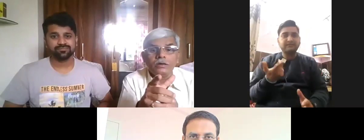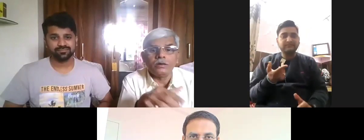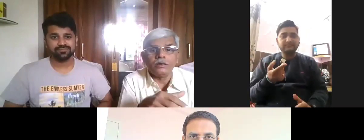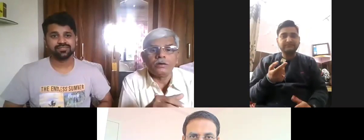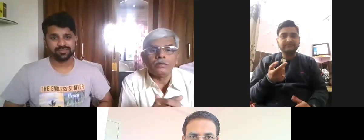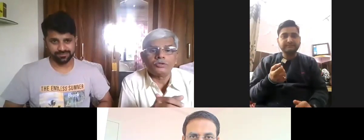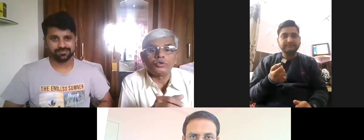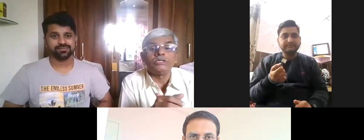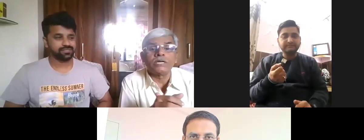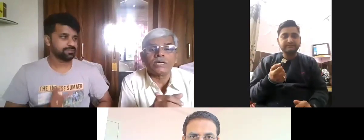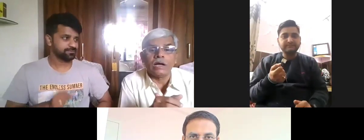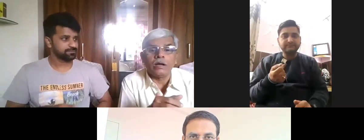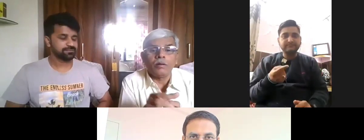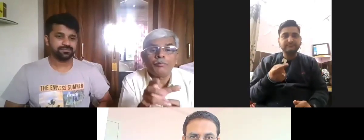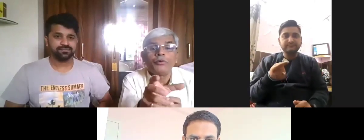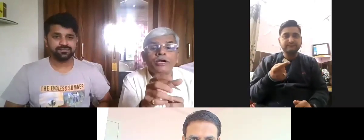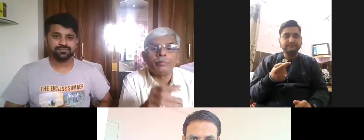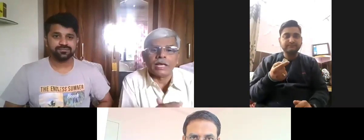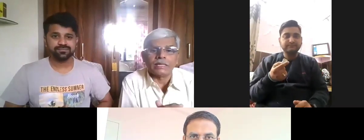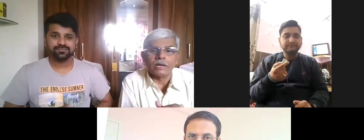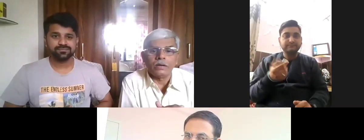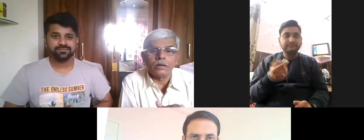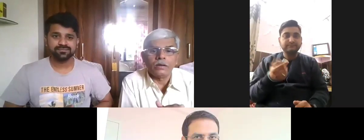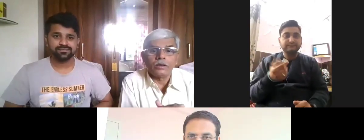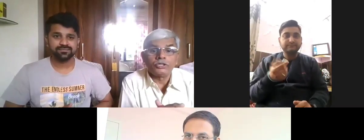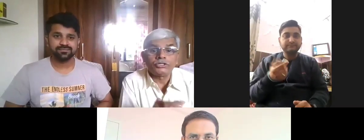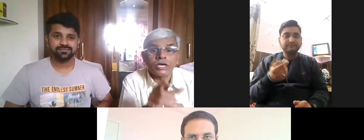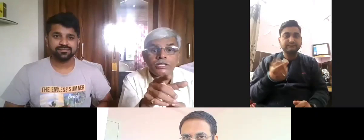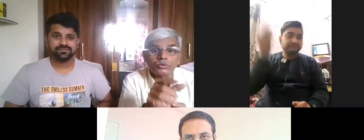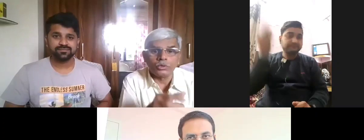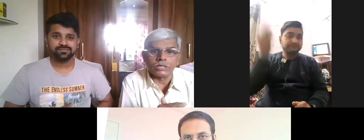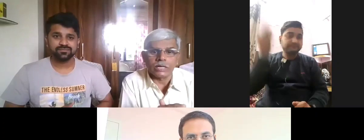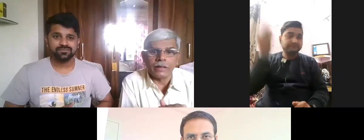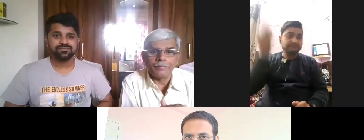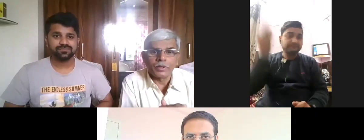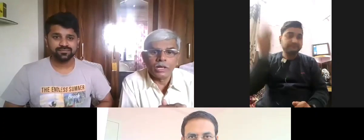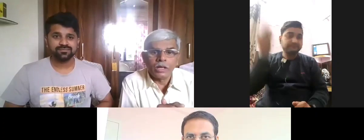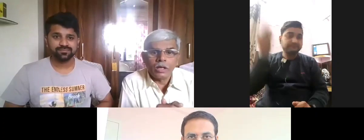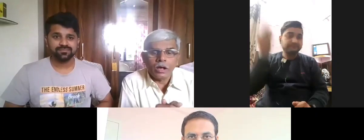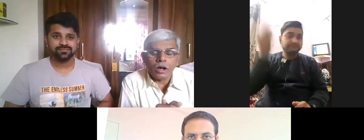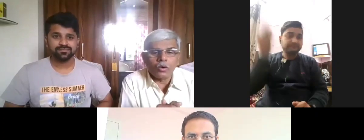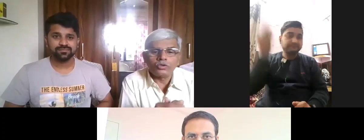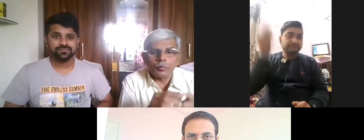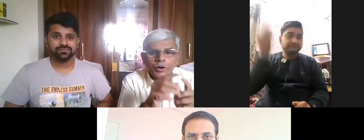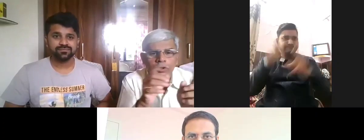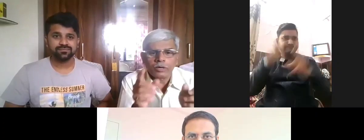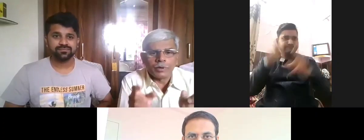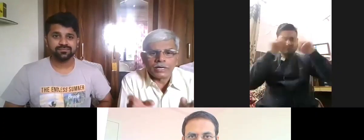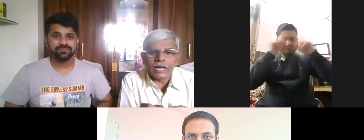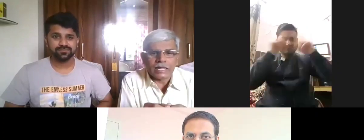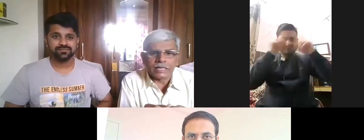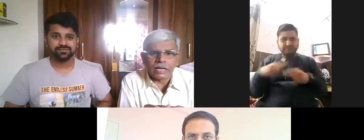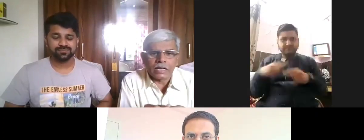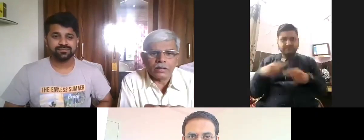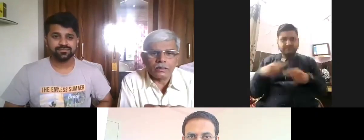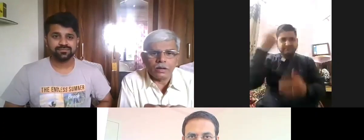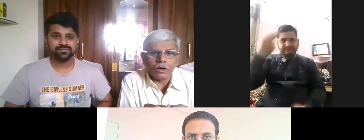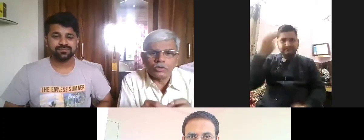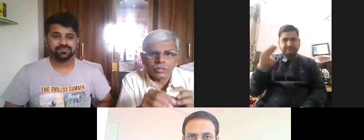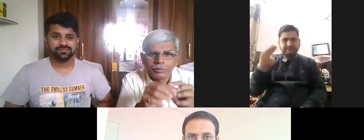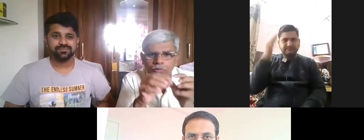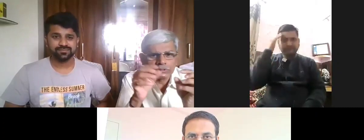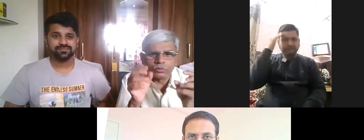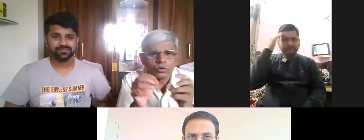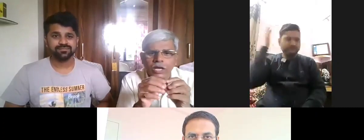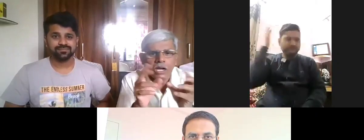शहीद सोल्जर का पोर्ट्रेट बनाया, शहीद सोल्जर का, और जो पोर्ट्रेट बन रहा था